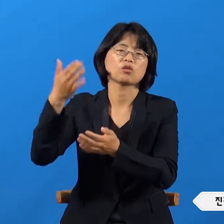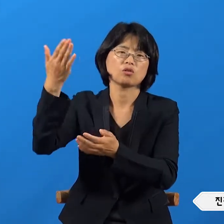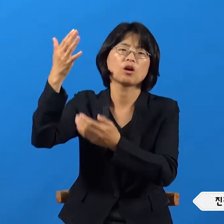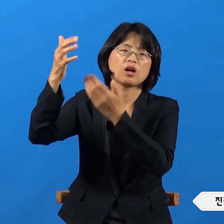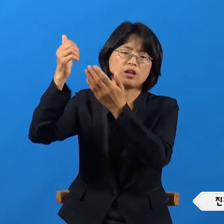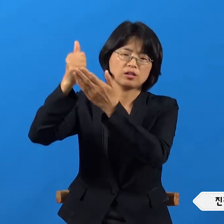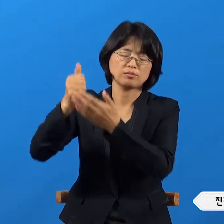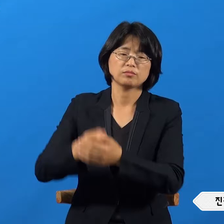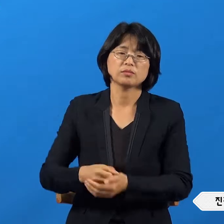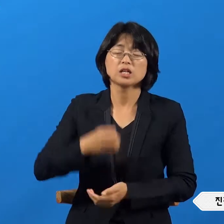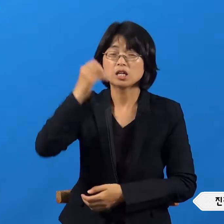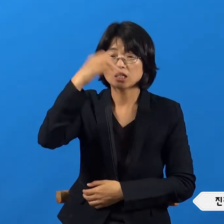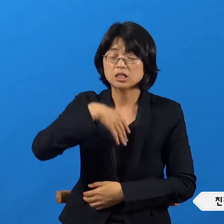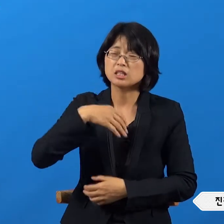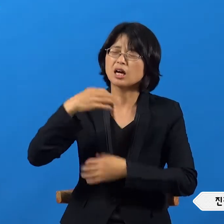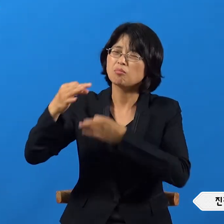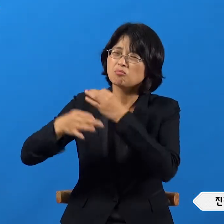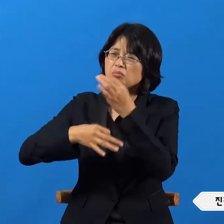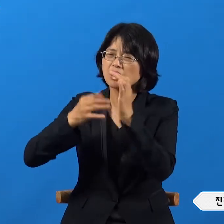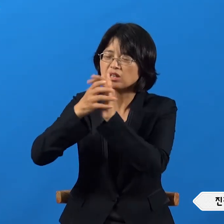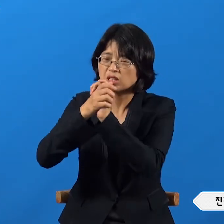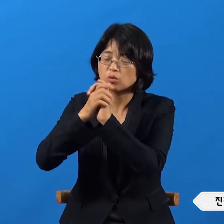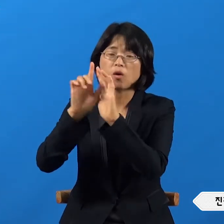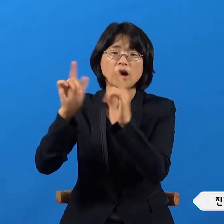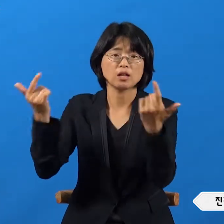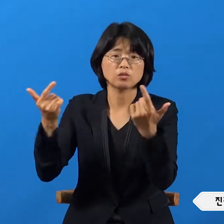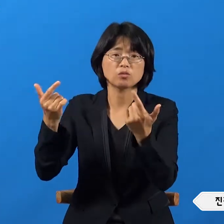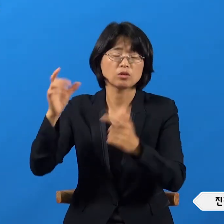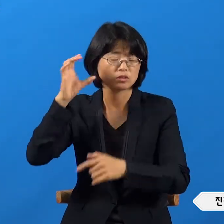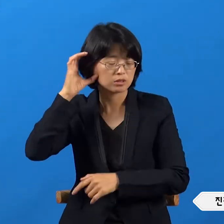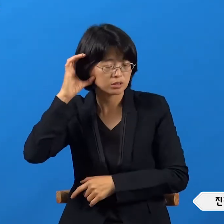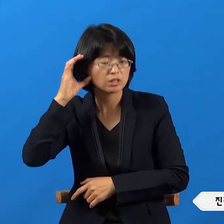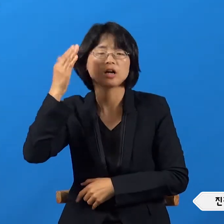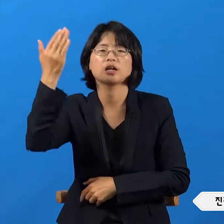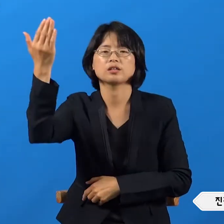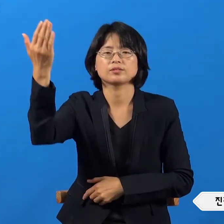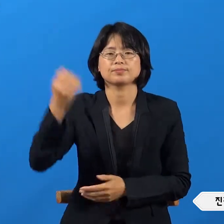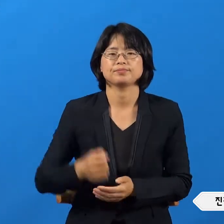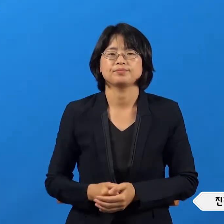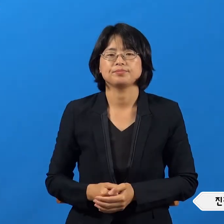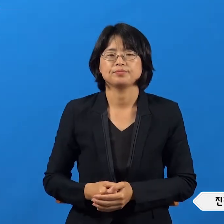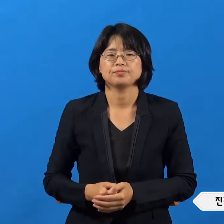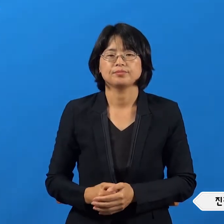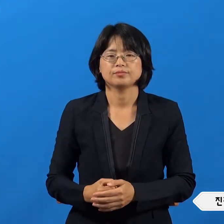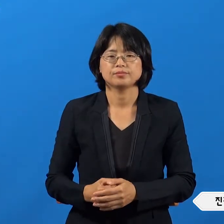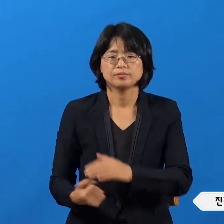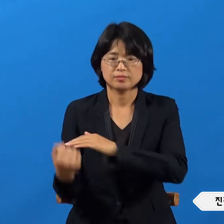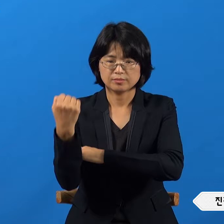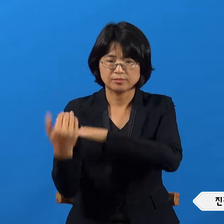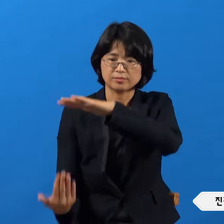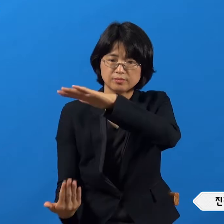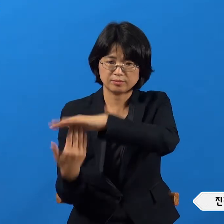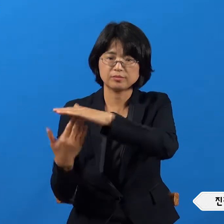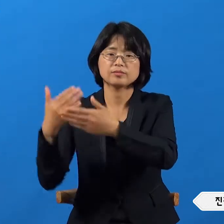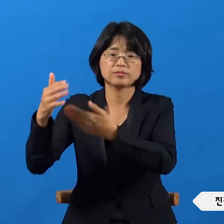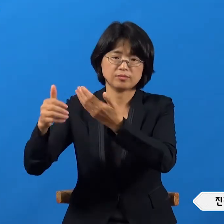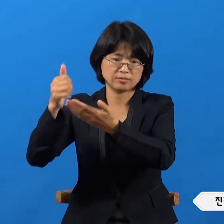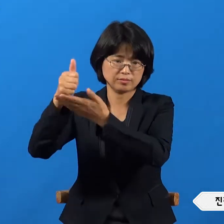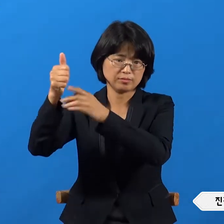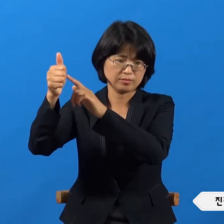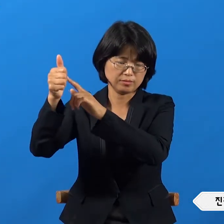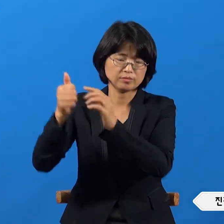이 기도를 들으시는 하나님께서 전능하신 하나님이십니다. 기적을 베푸시고 기사를 행하시고